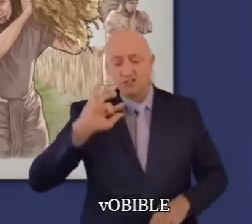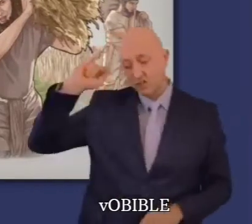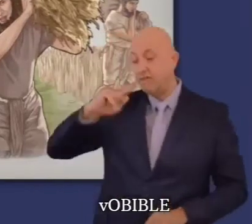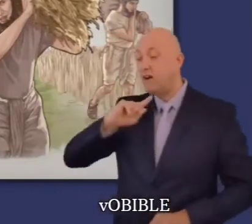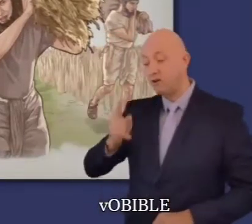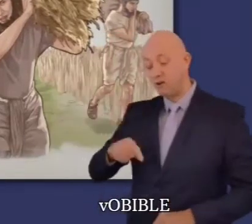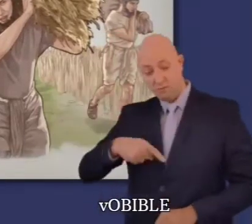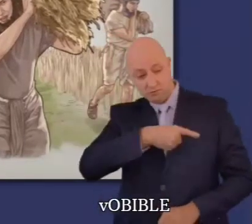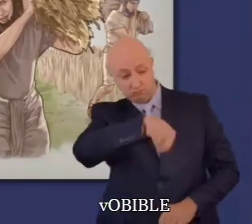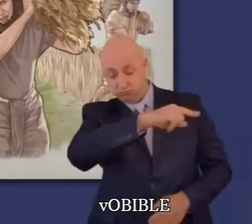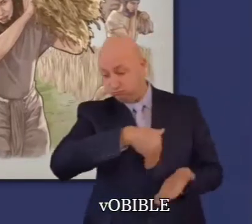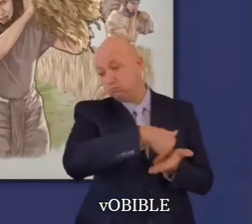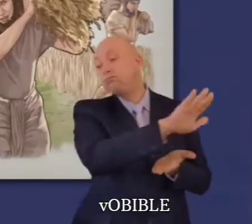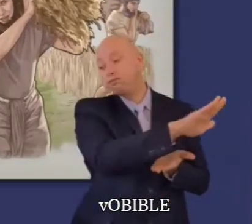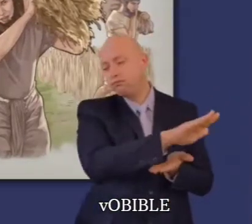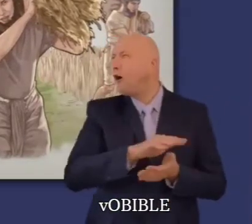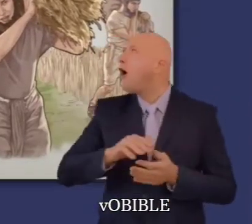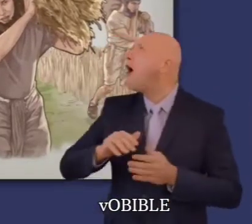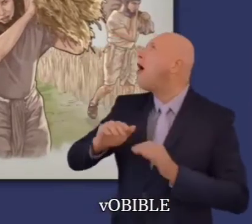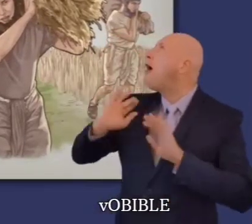1120 avant notre ère.